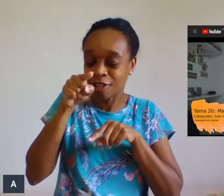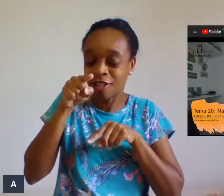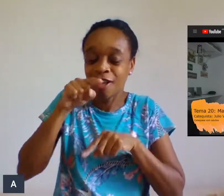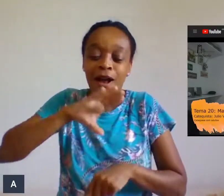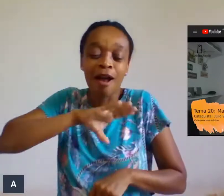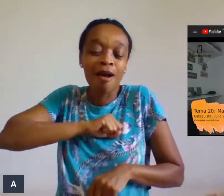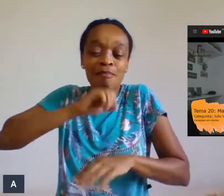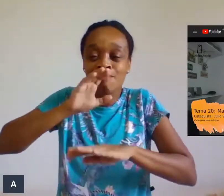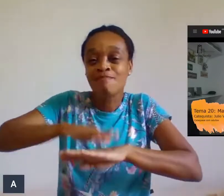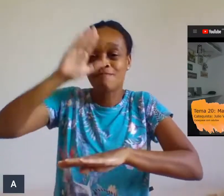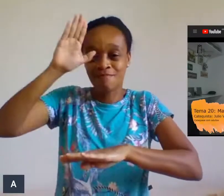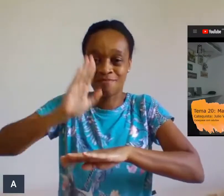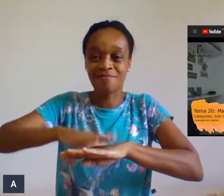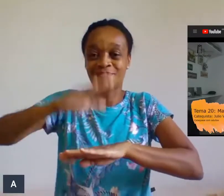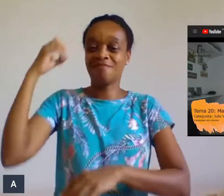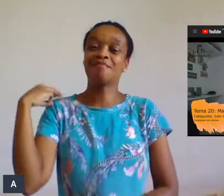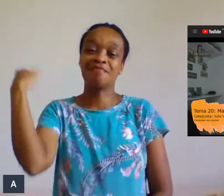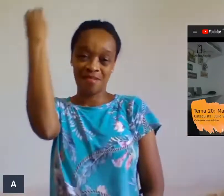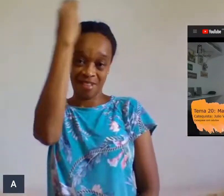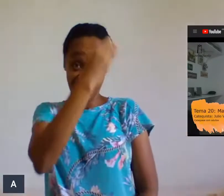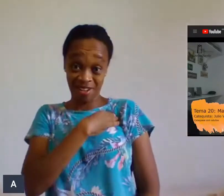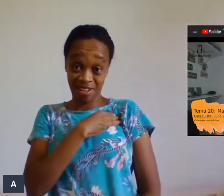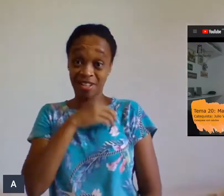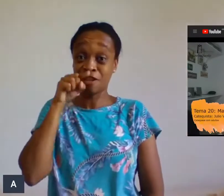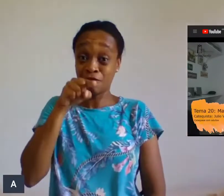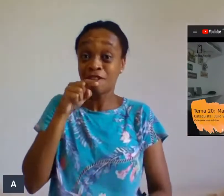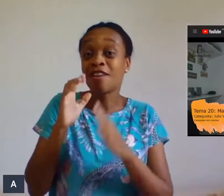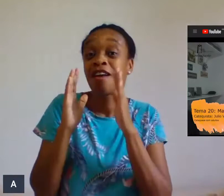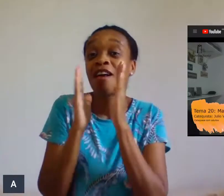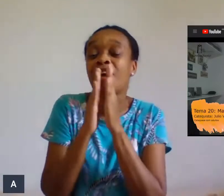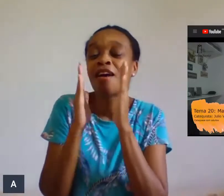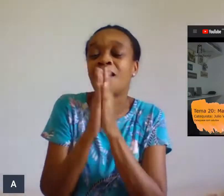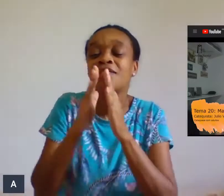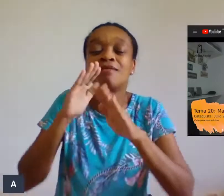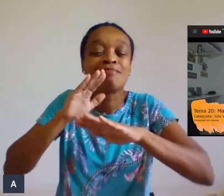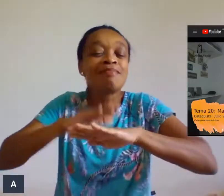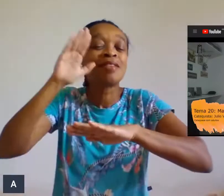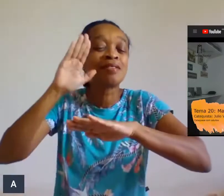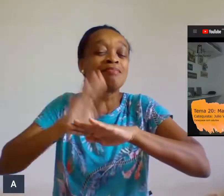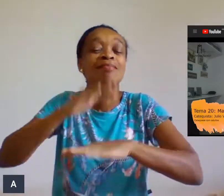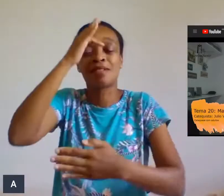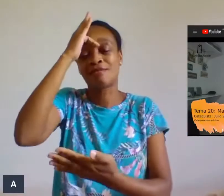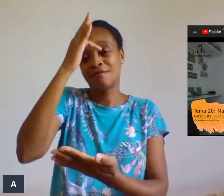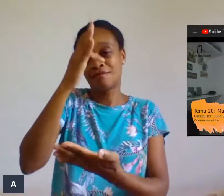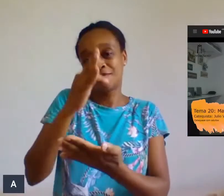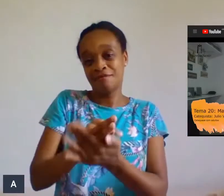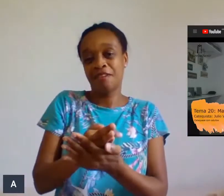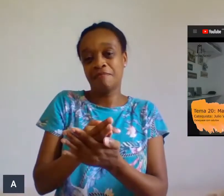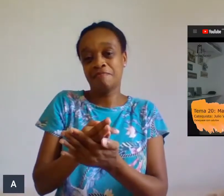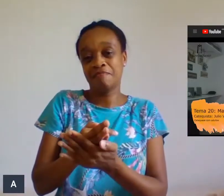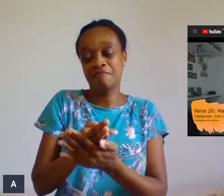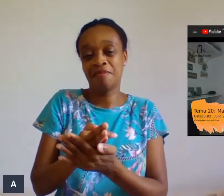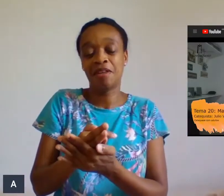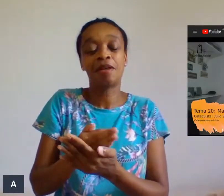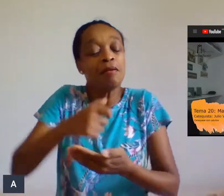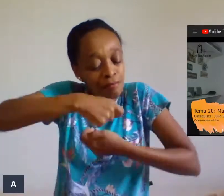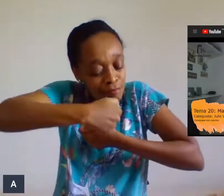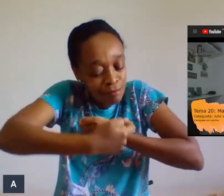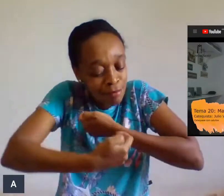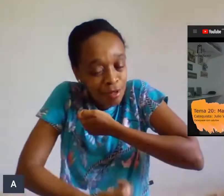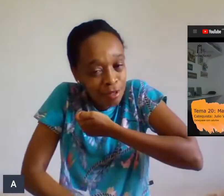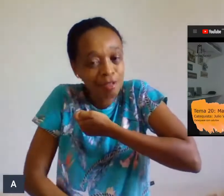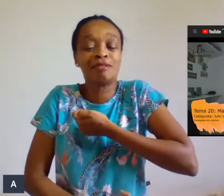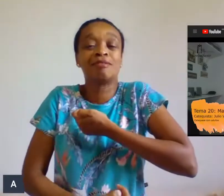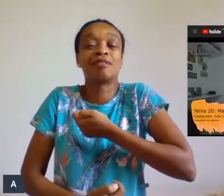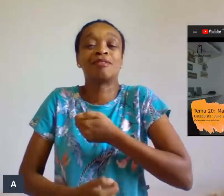maior por ela, que você possa rezar mais fervorosamente, mais devotamente os seus terços e os